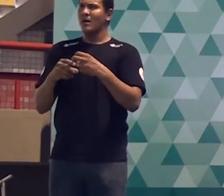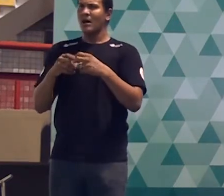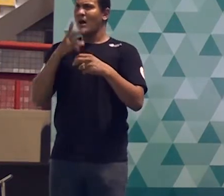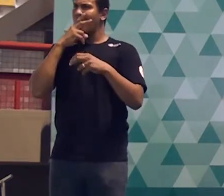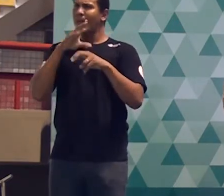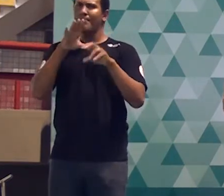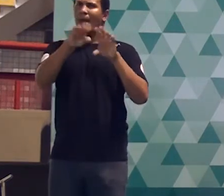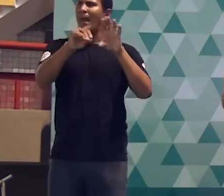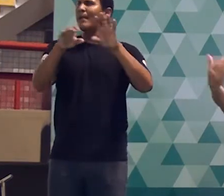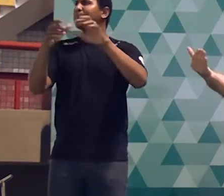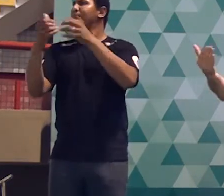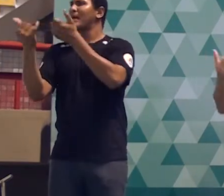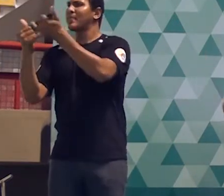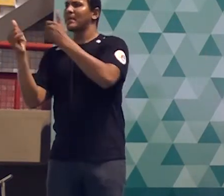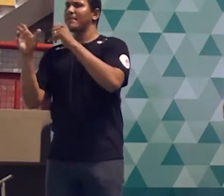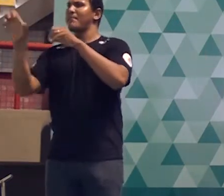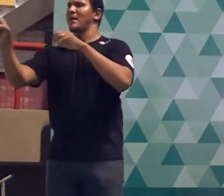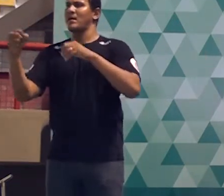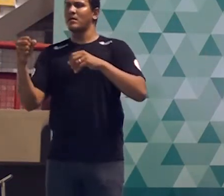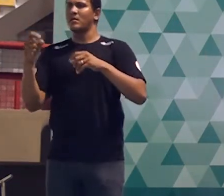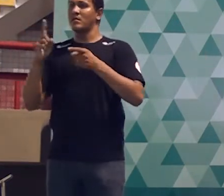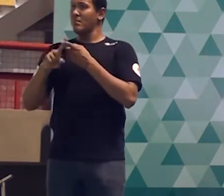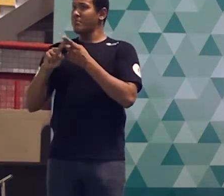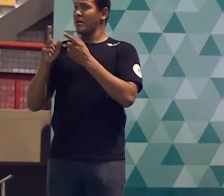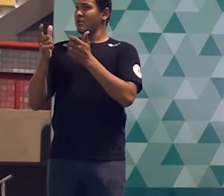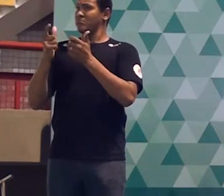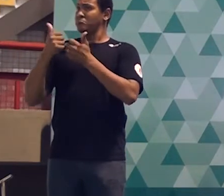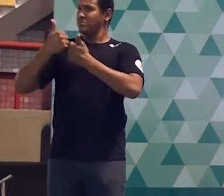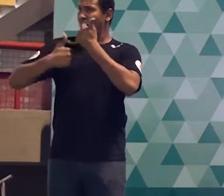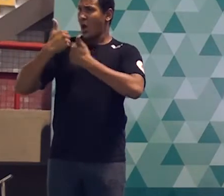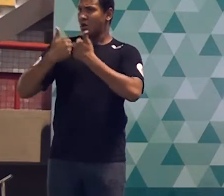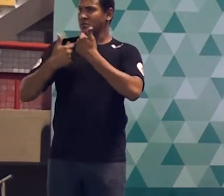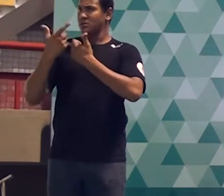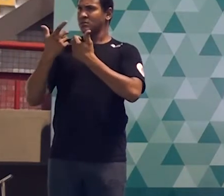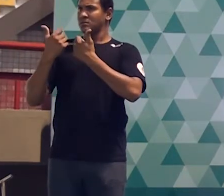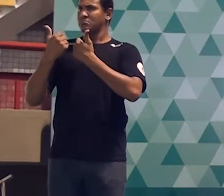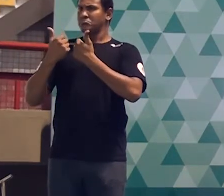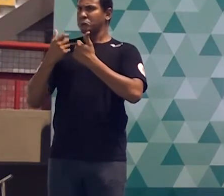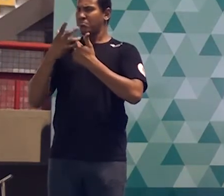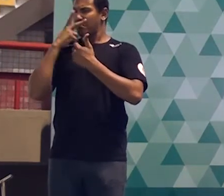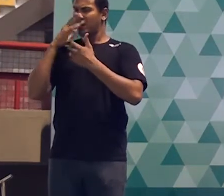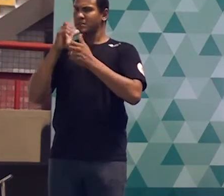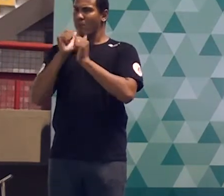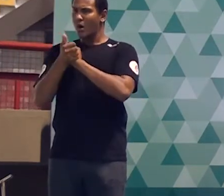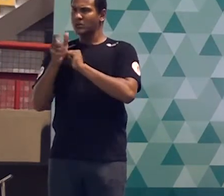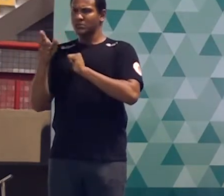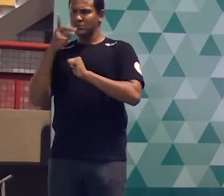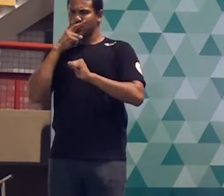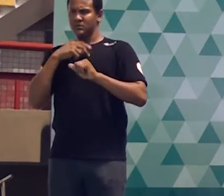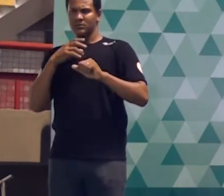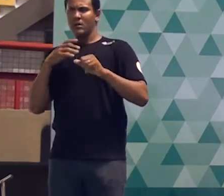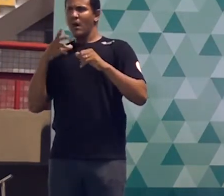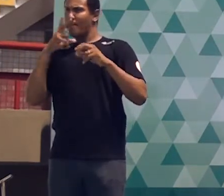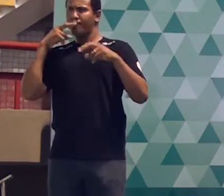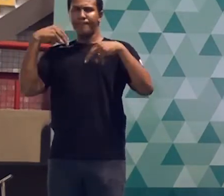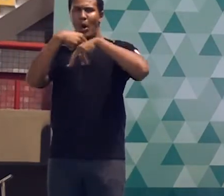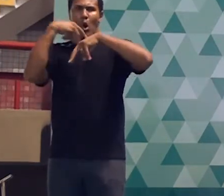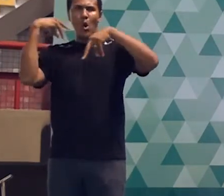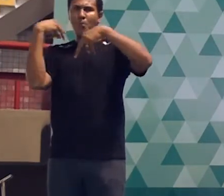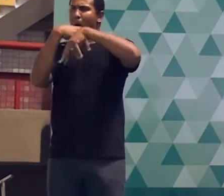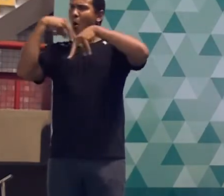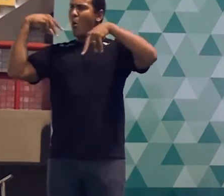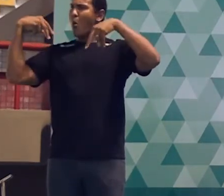Nos esportes, a gente esbarra uns nos outros. E isso é o que, professor? Isso é o